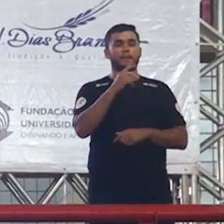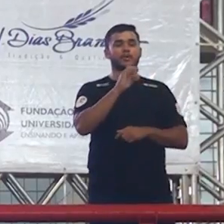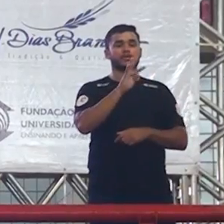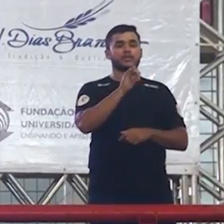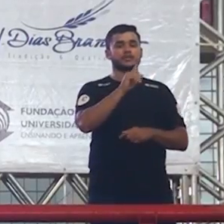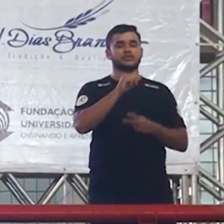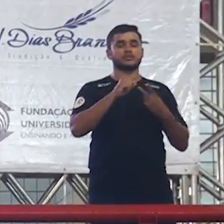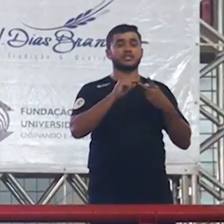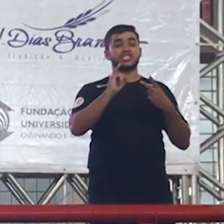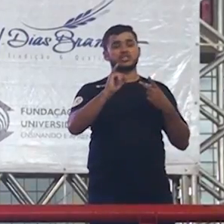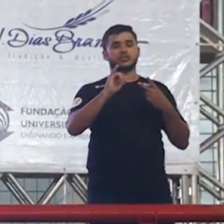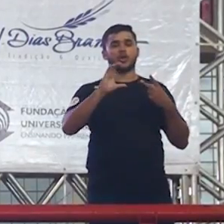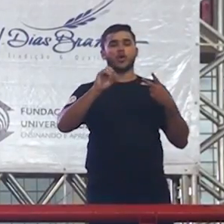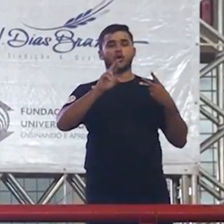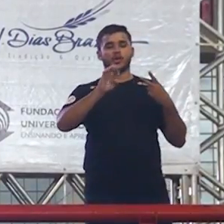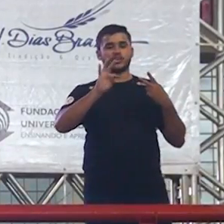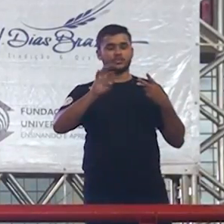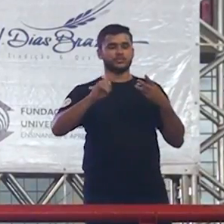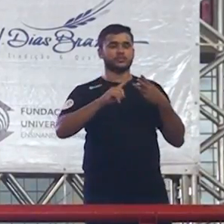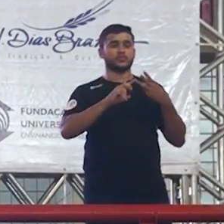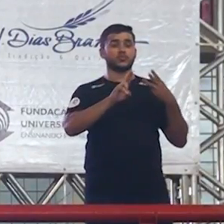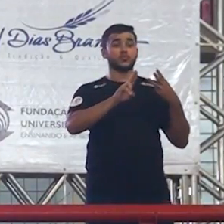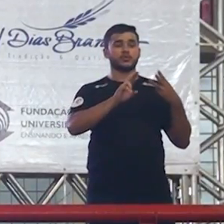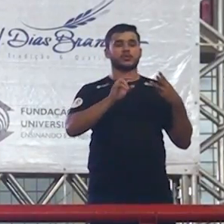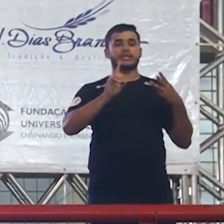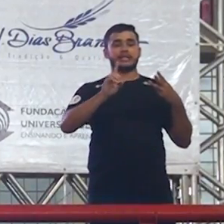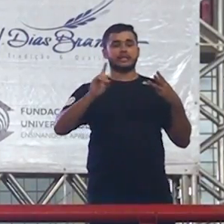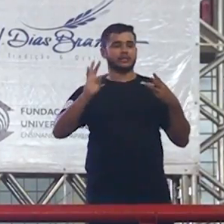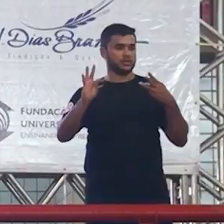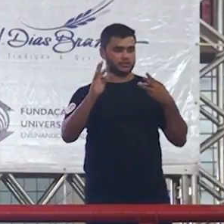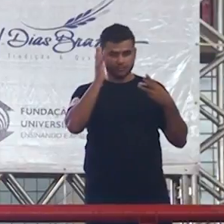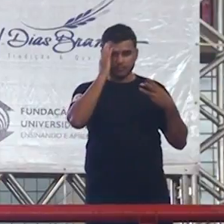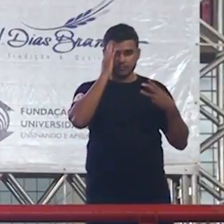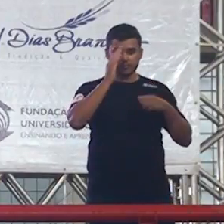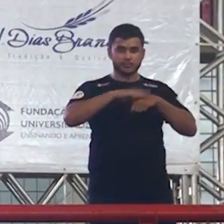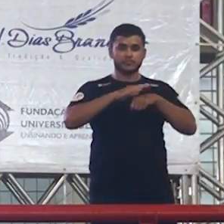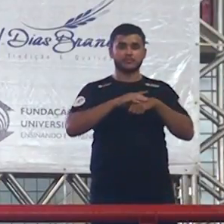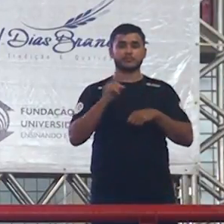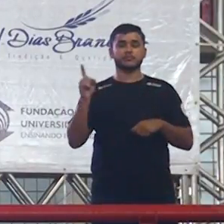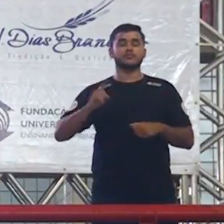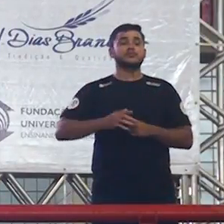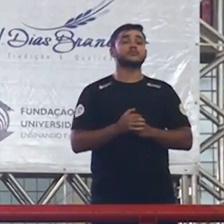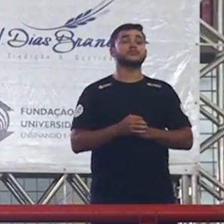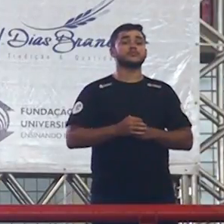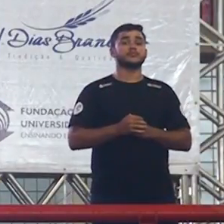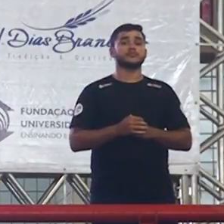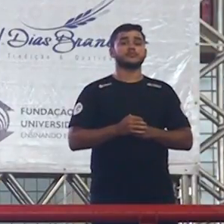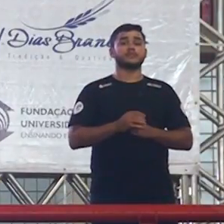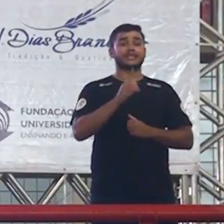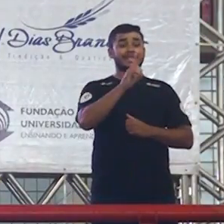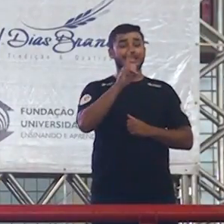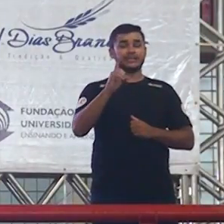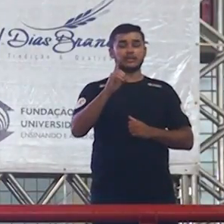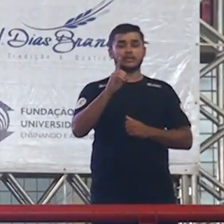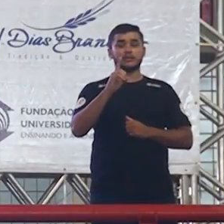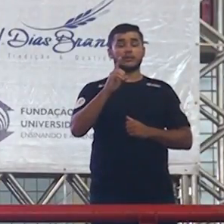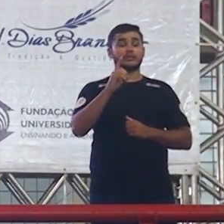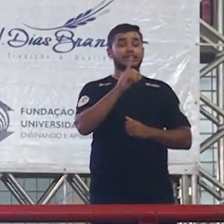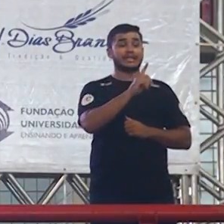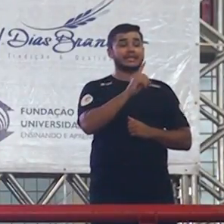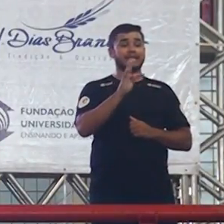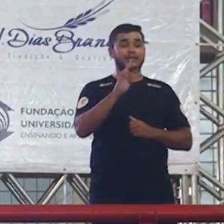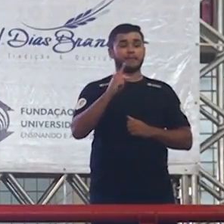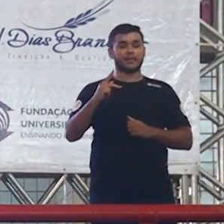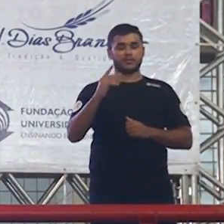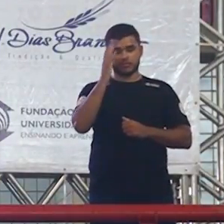U? DDP. Vamos lá. O que é o P? Potência. O que é o I? Corrente. O que é o U? DDP. DDP é a mesma coisa